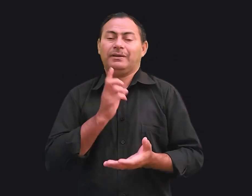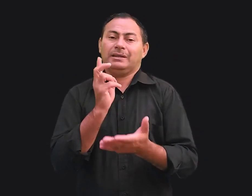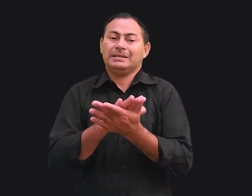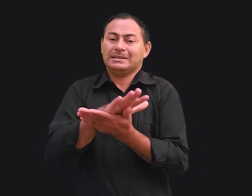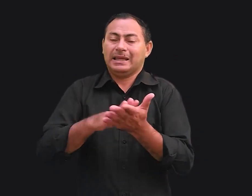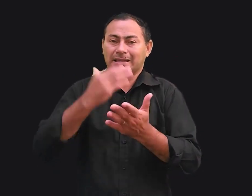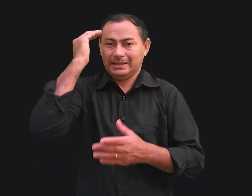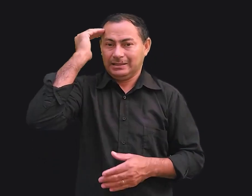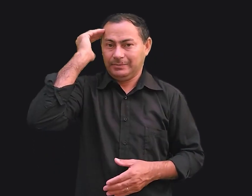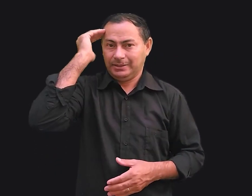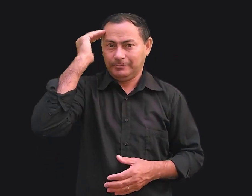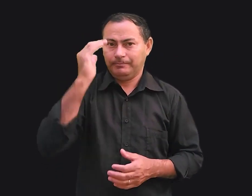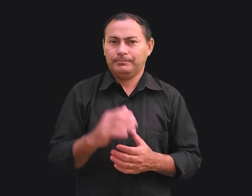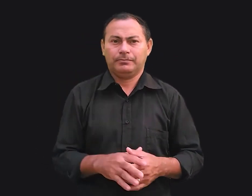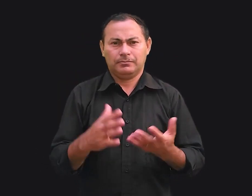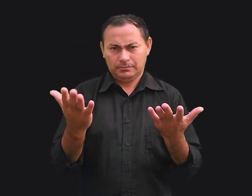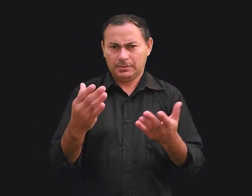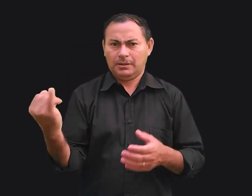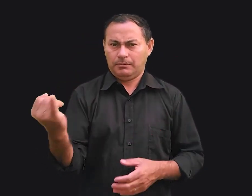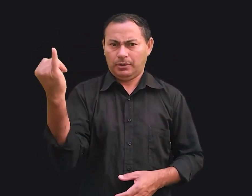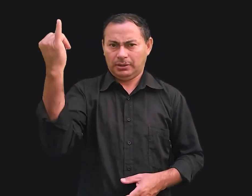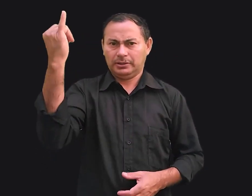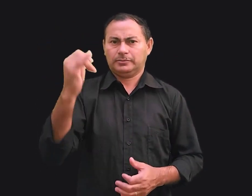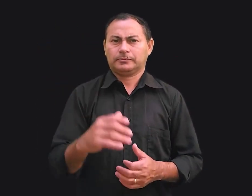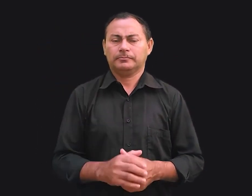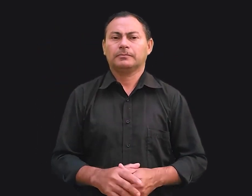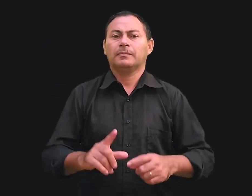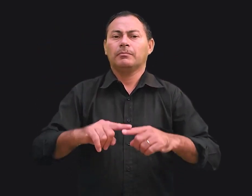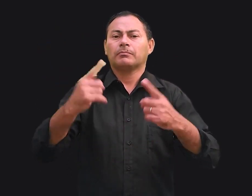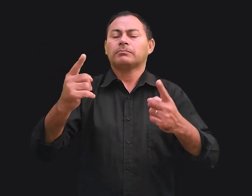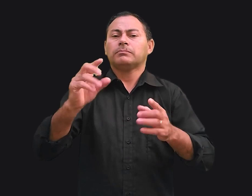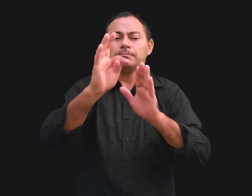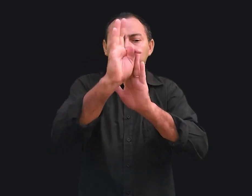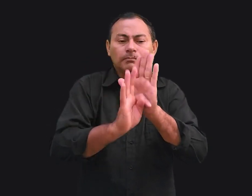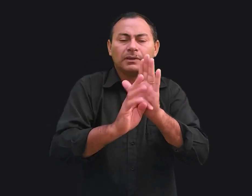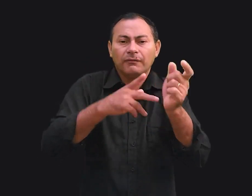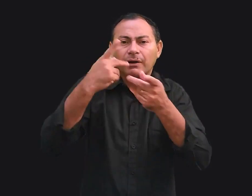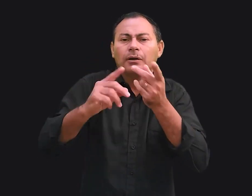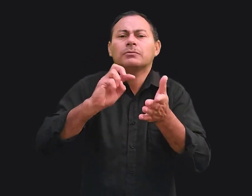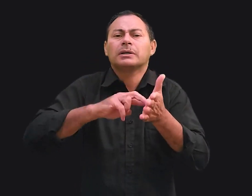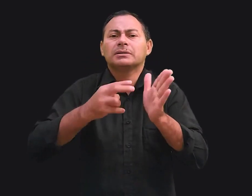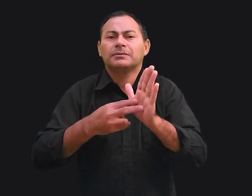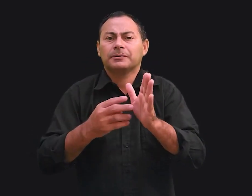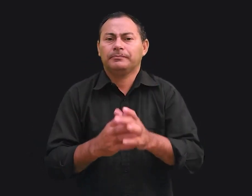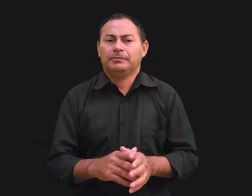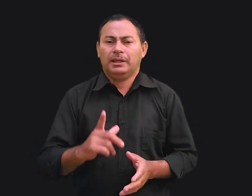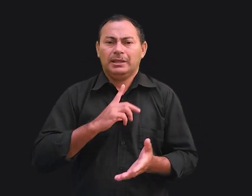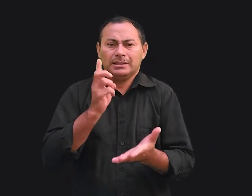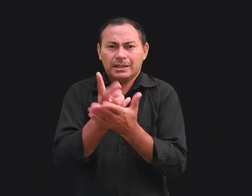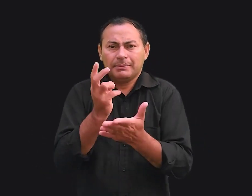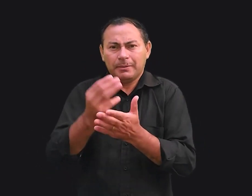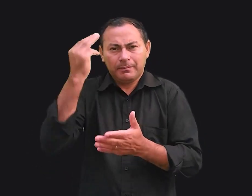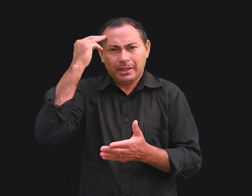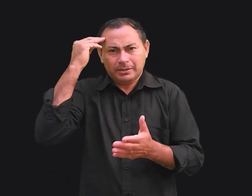sem entendimento. Isso é muito importante. Mas o que o texto quer dizer, hein? Tenha sempre em mente o conceito